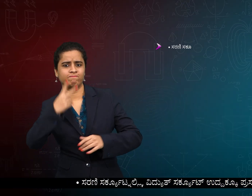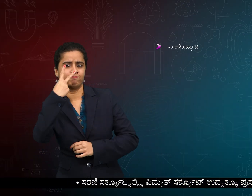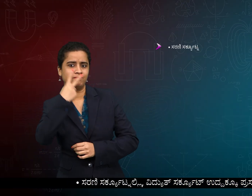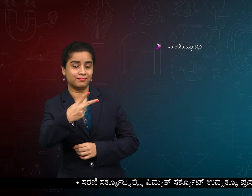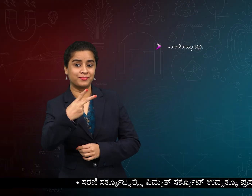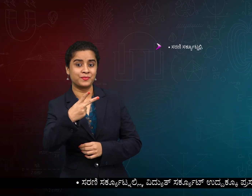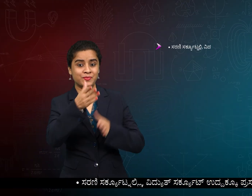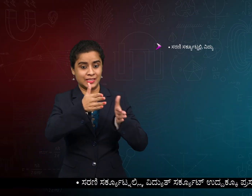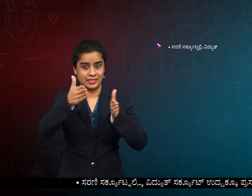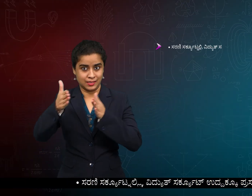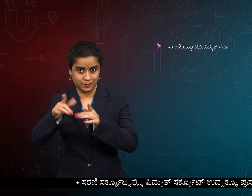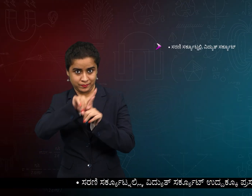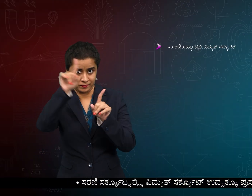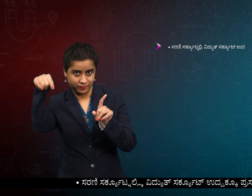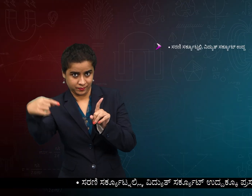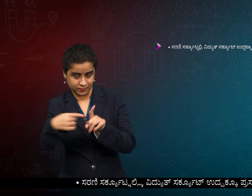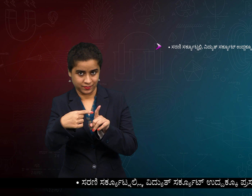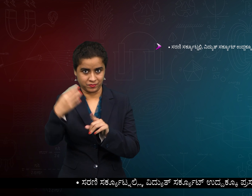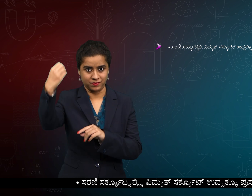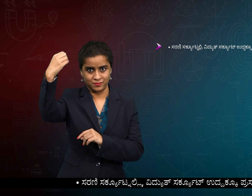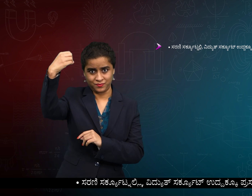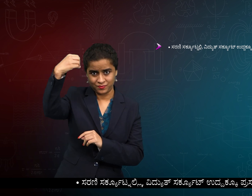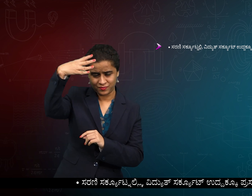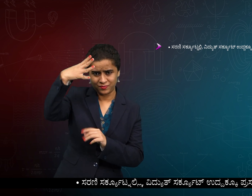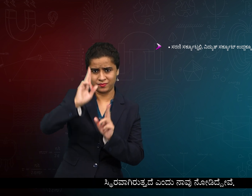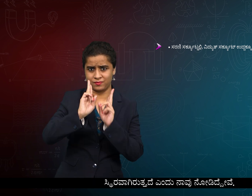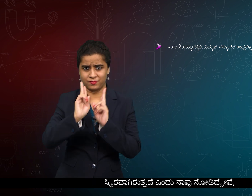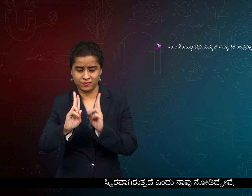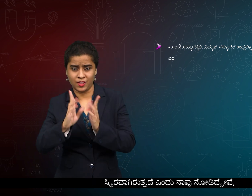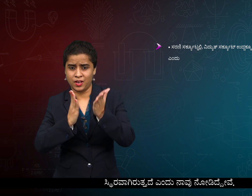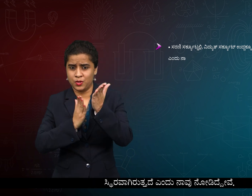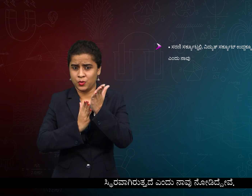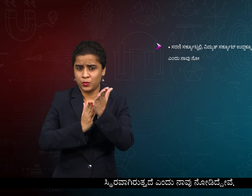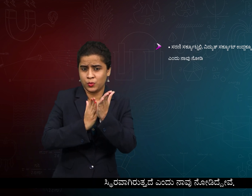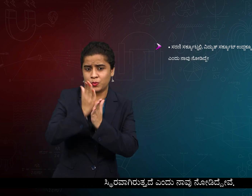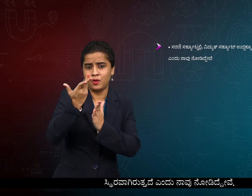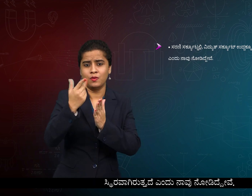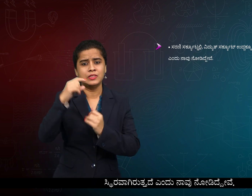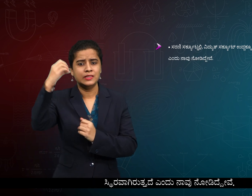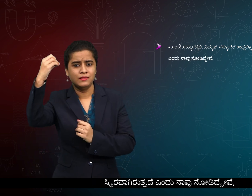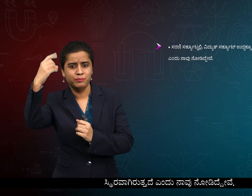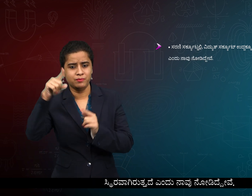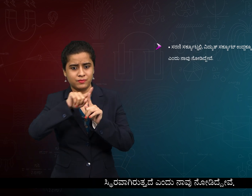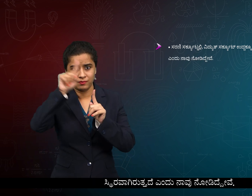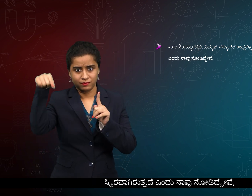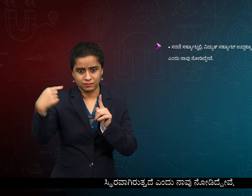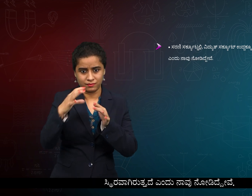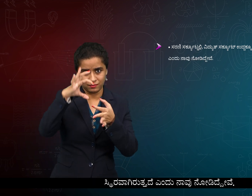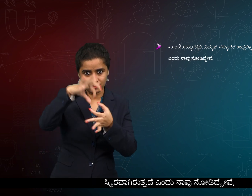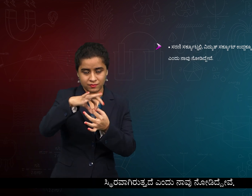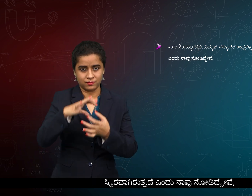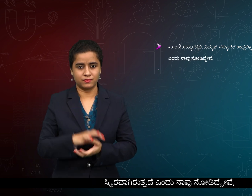ಸರಣಿ ಸರ್ಕ್ಯೂಟ್ನಲ್ಲಿ ವಿದ್ಯುತ್ ಸರ್ಕ್ಯೂಟ್ ಉದ್ದಕ್ಕೂ ಪ್ರಸ್ತುತ ಸ್ಥಿರವಾಗಿರುತ್ತದೆ ಎಂದು ನಾವು ನೋಡಿದ್ದೇವೆ.